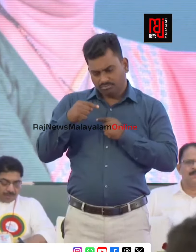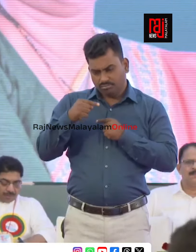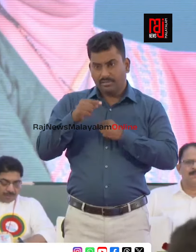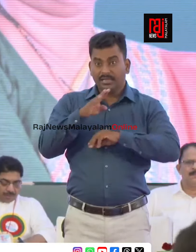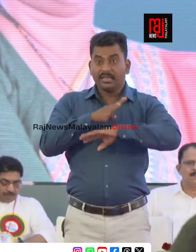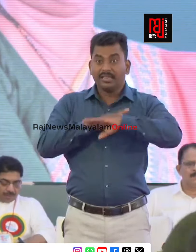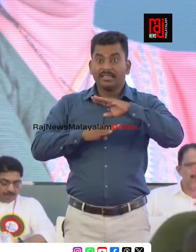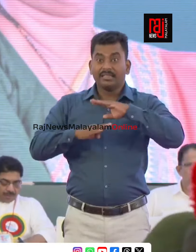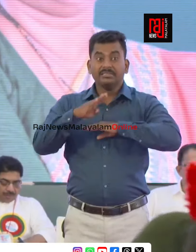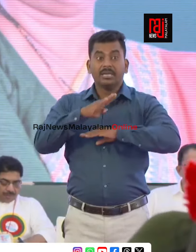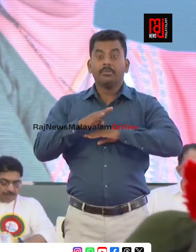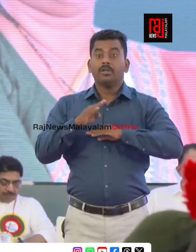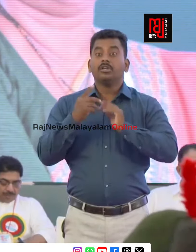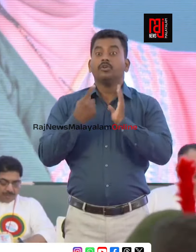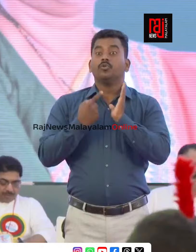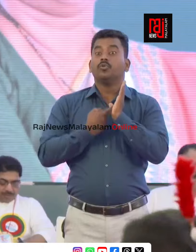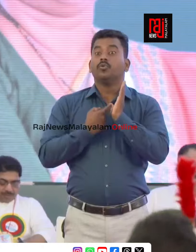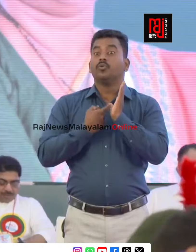ഭിന്നശേഷി നയം,